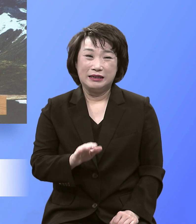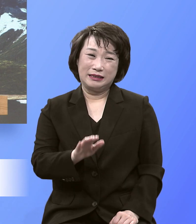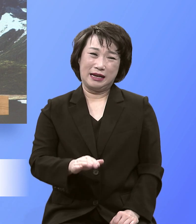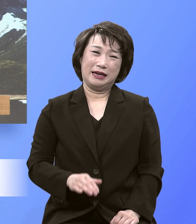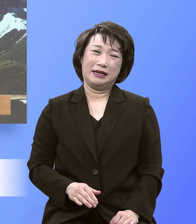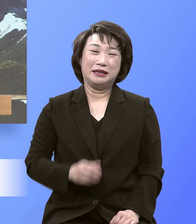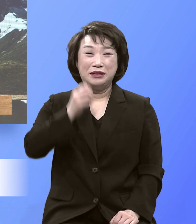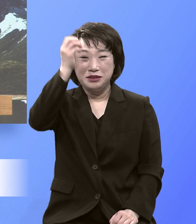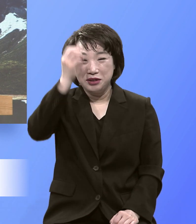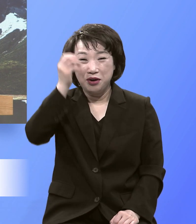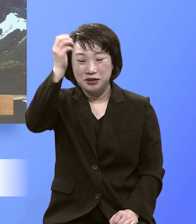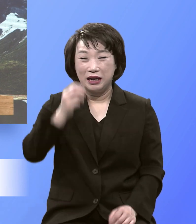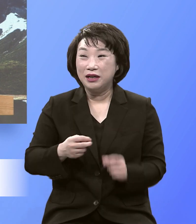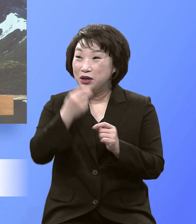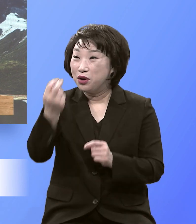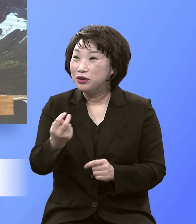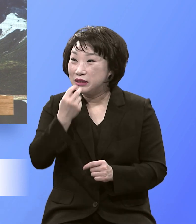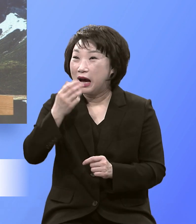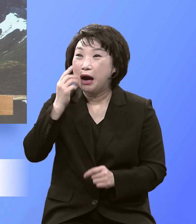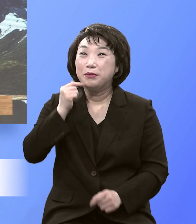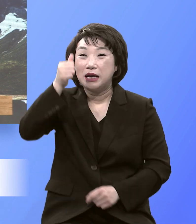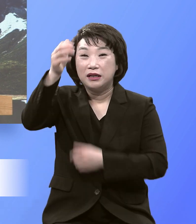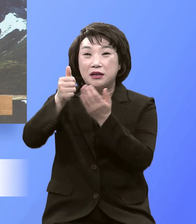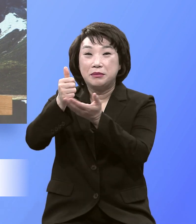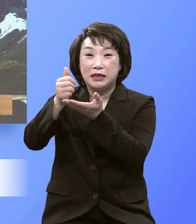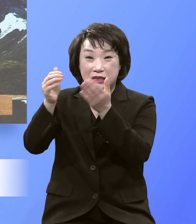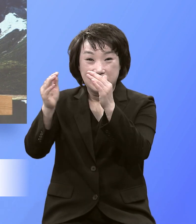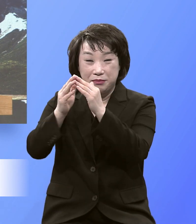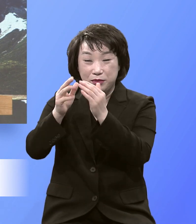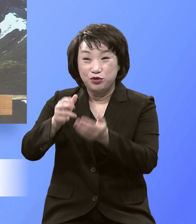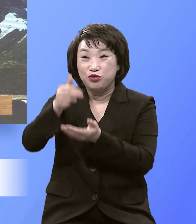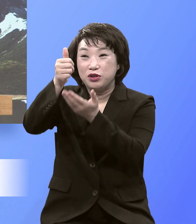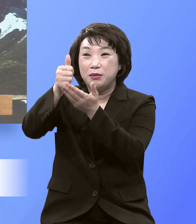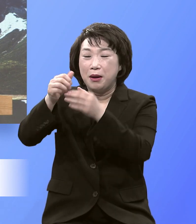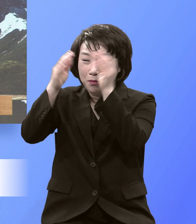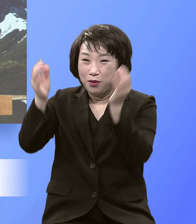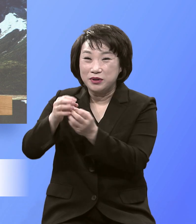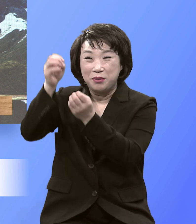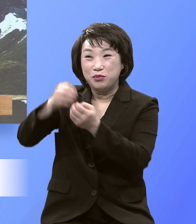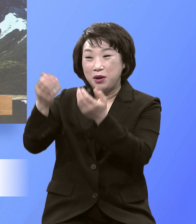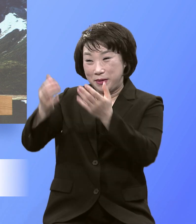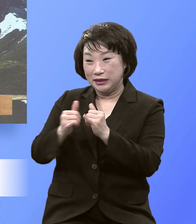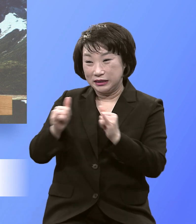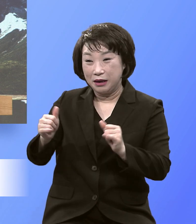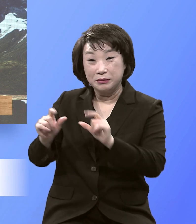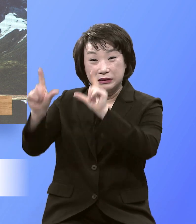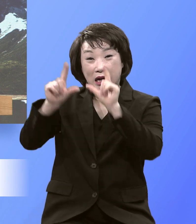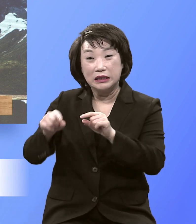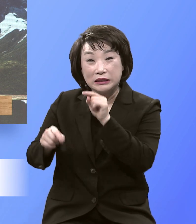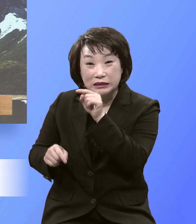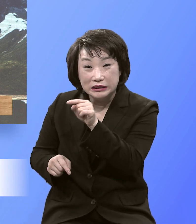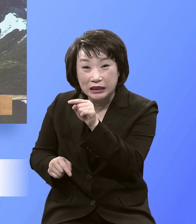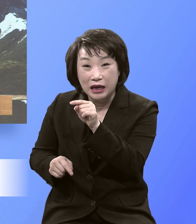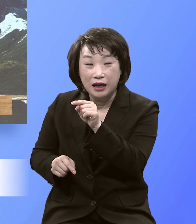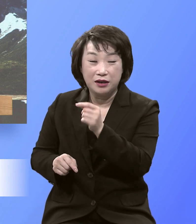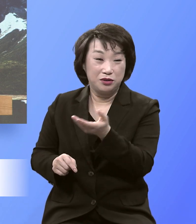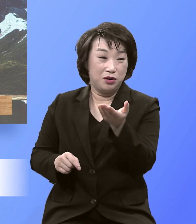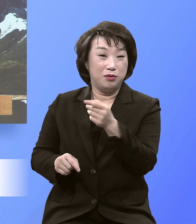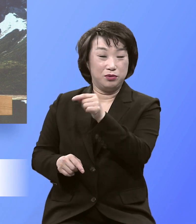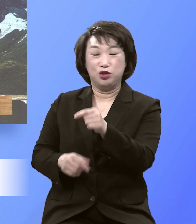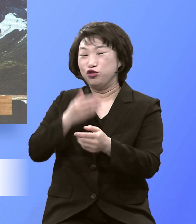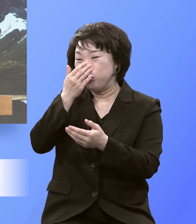얼마나 영적인 영생과 아버지 집과 주님의 상속자로서 사는 이것이